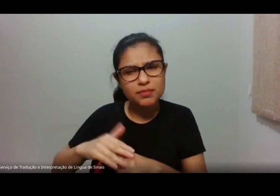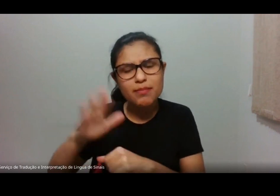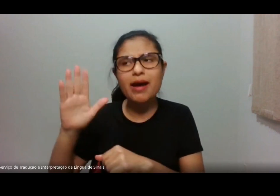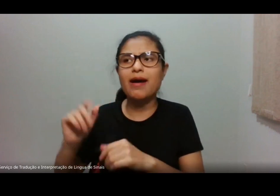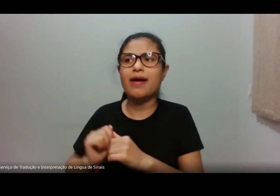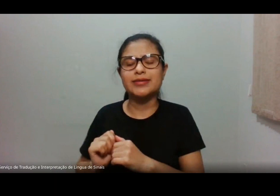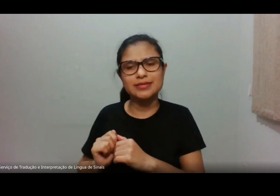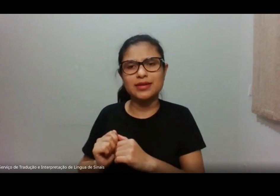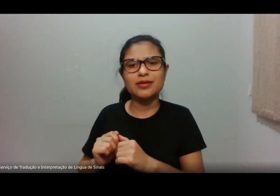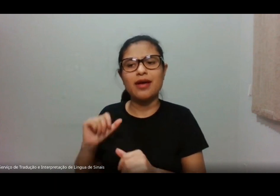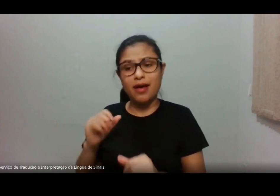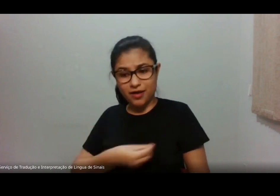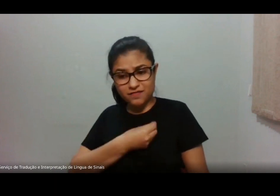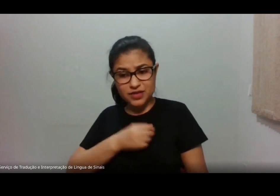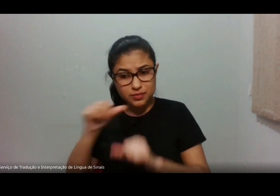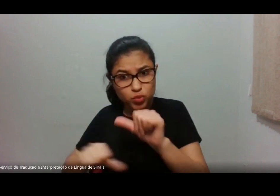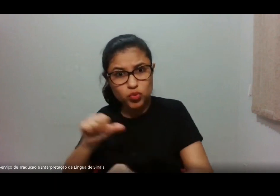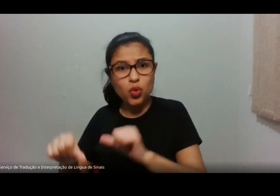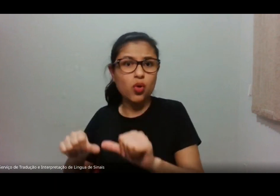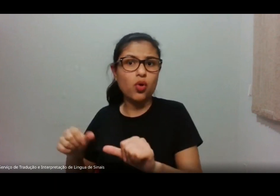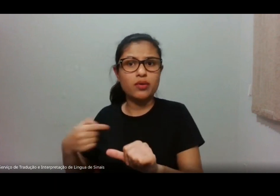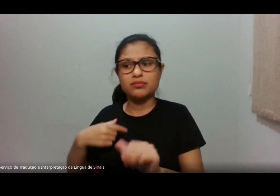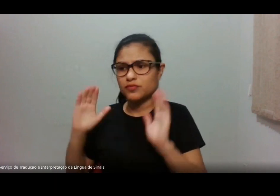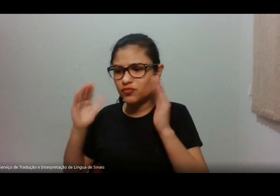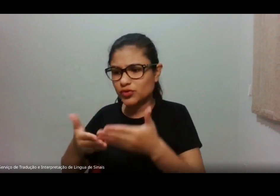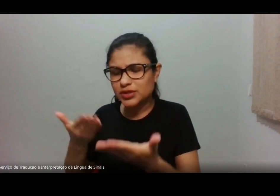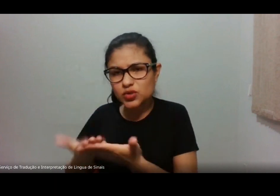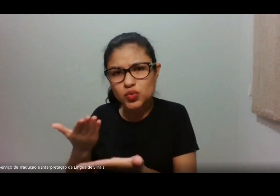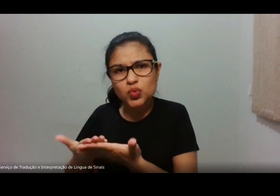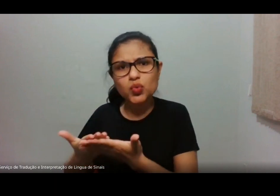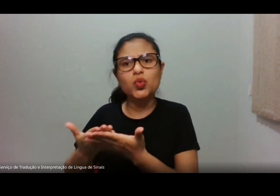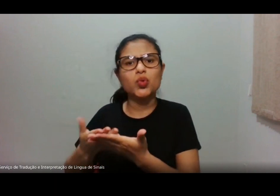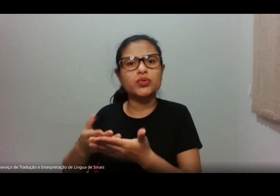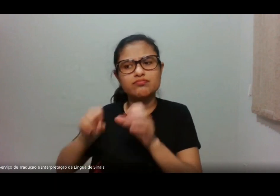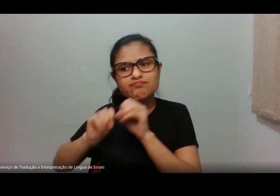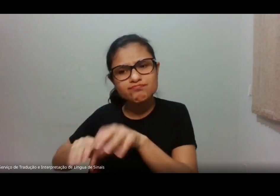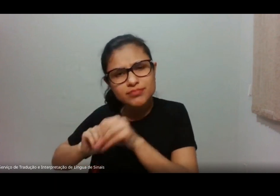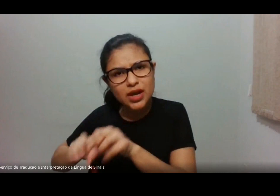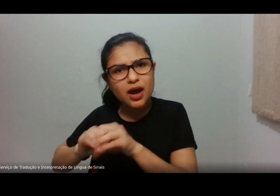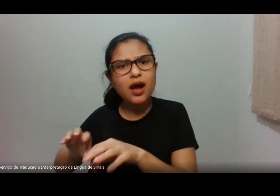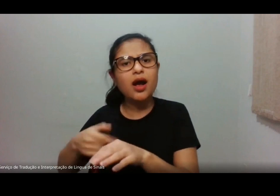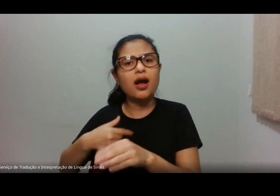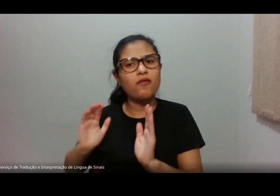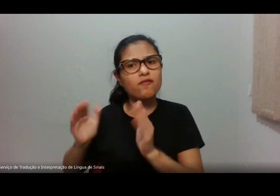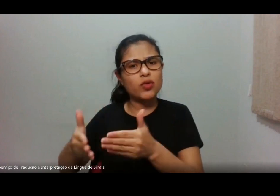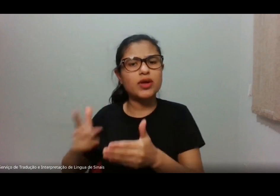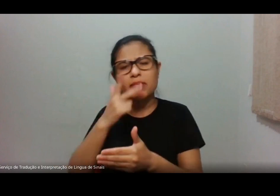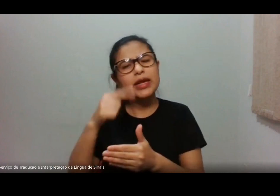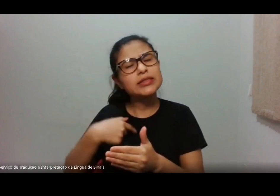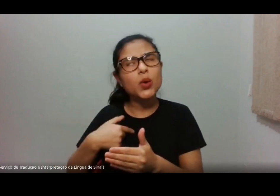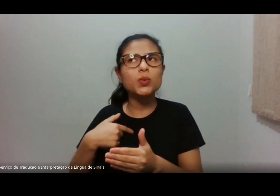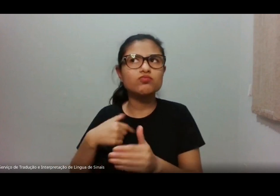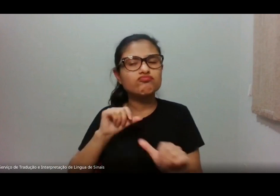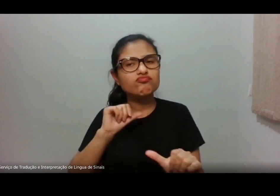mais, eu mudei de vida, me dediquei demais aos estudos, às aulas, né? Então, não sei, eu acho que